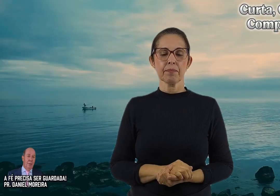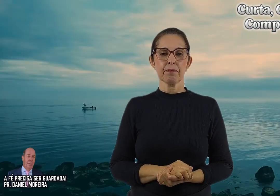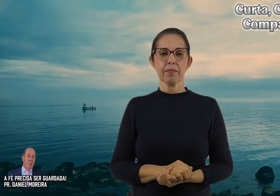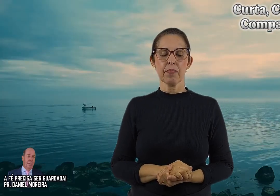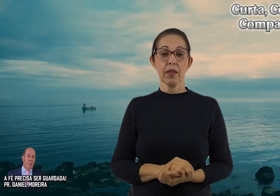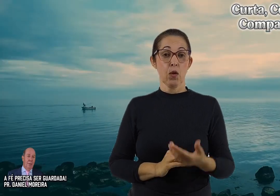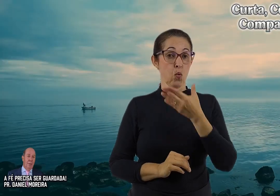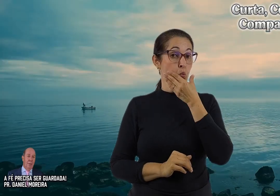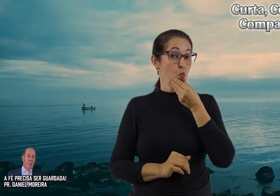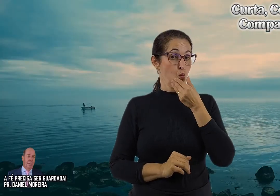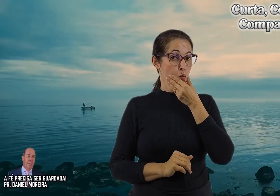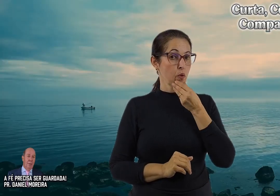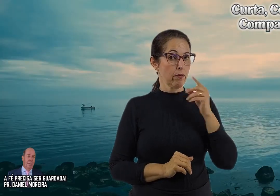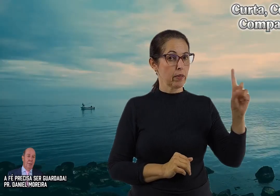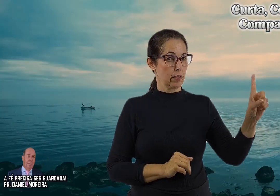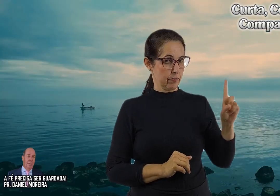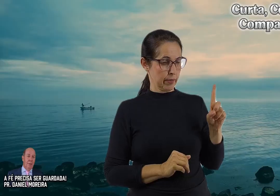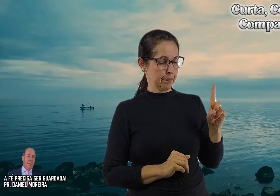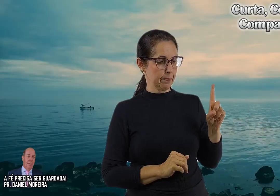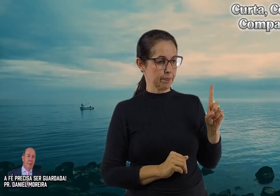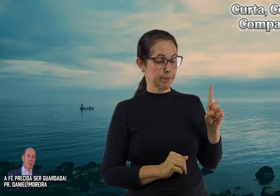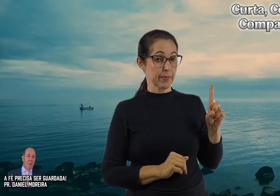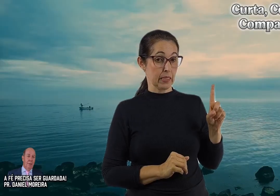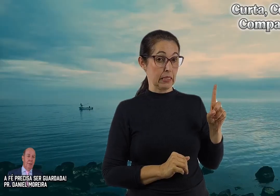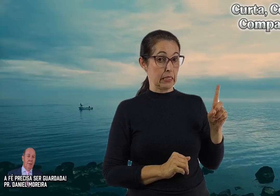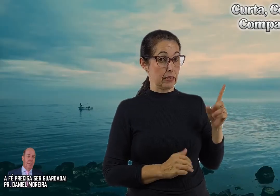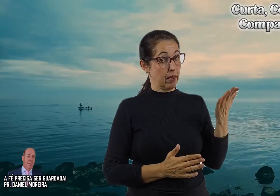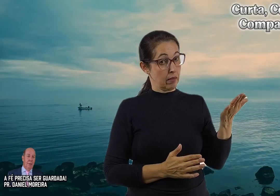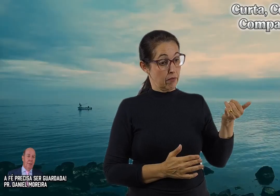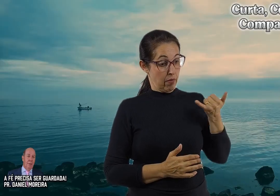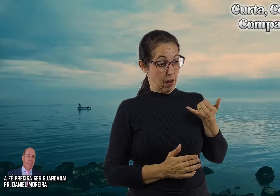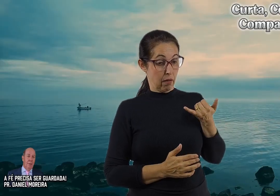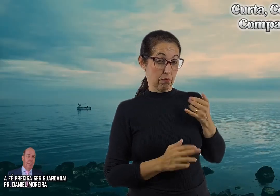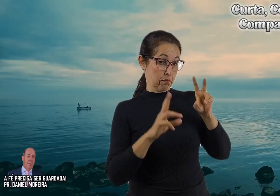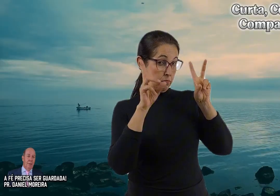um irmão nos procurou tratar de um assunto.